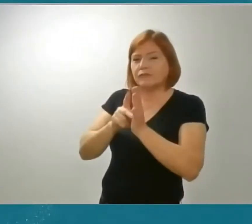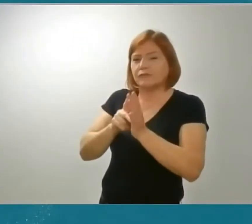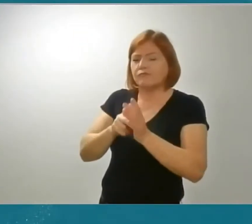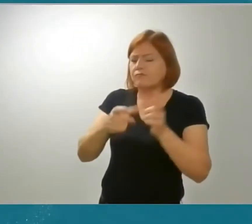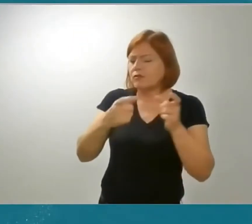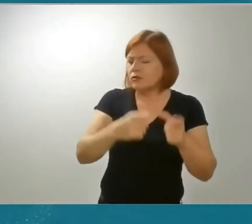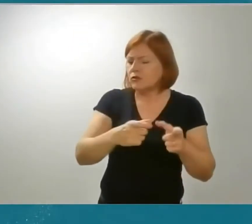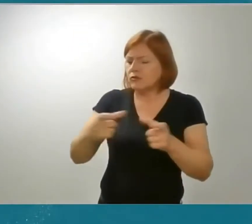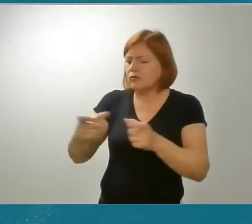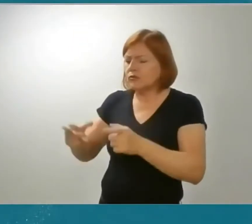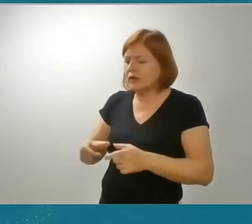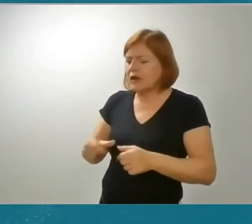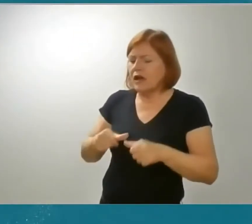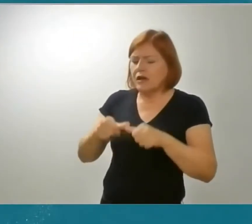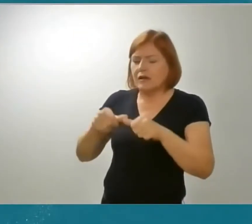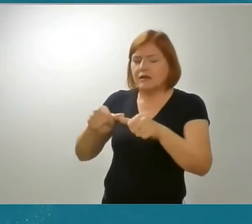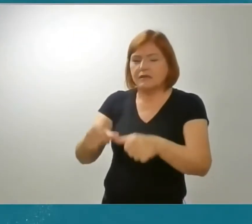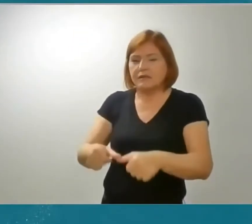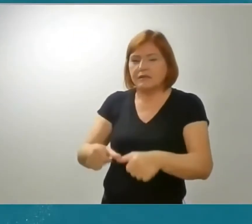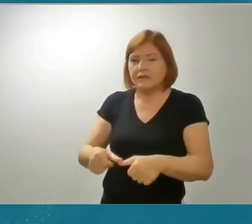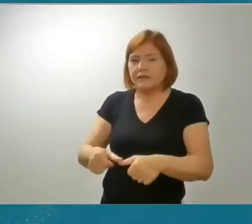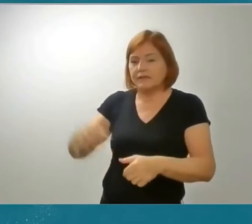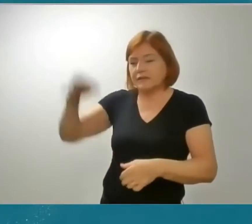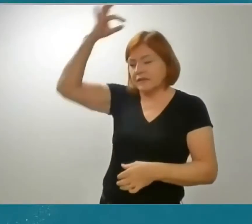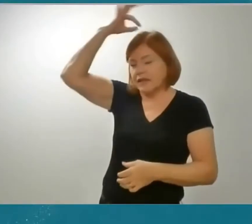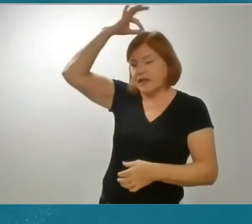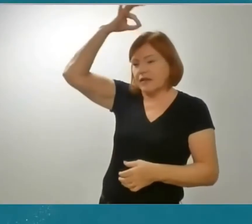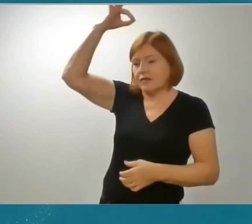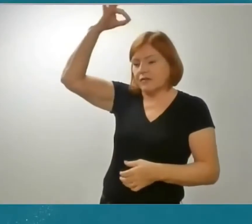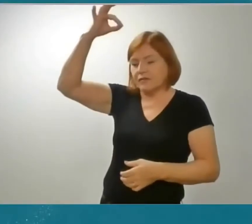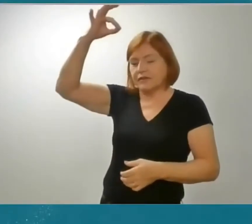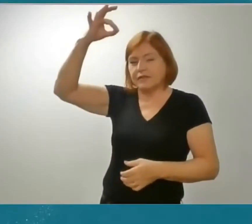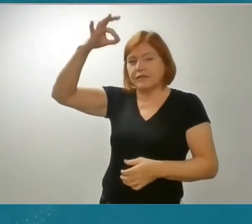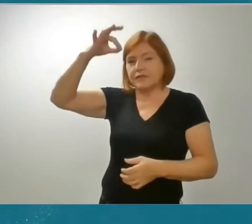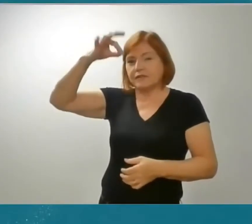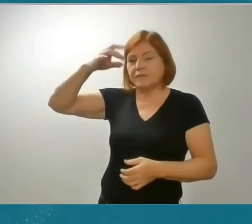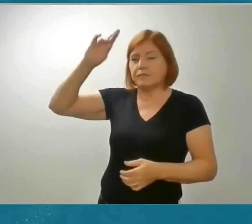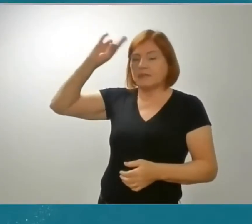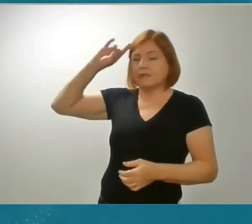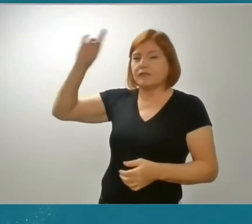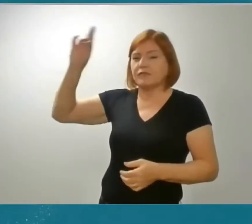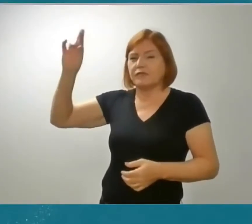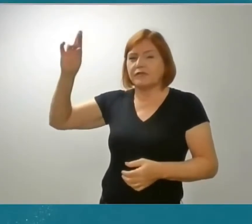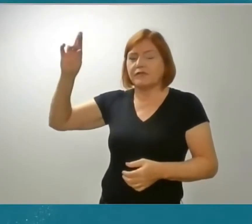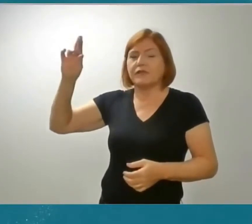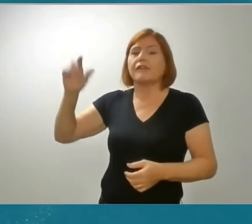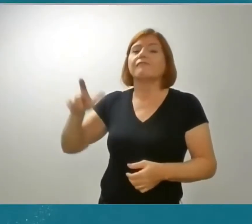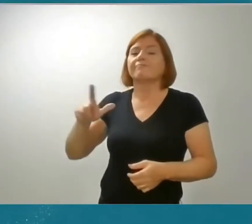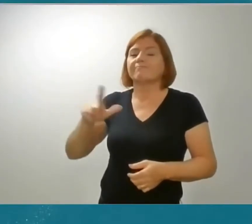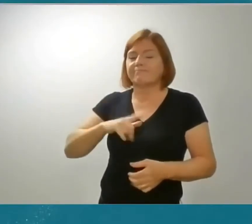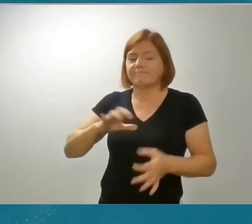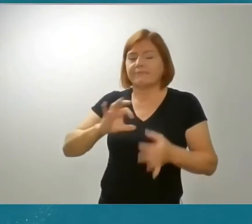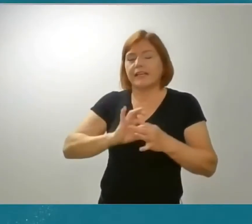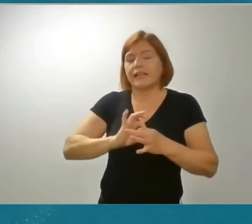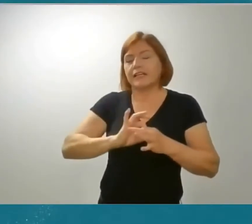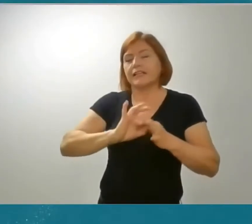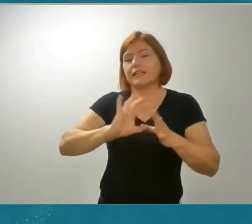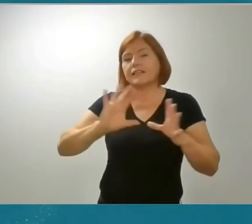mas vós o conheceis. Ué, como os discípulos conheciam? Porque ele habita convosco, é o